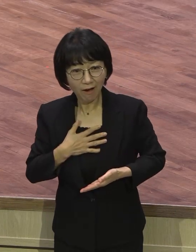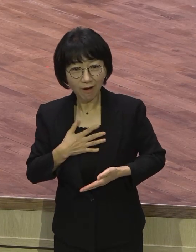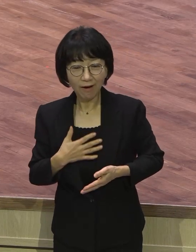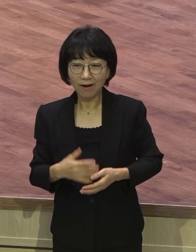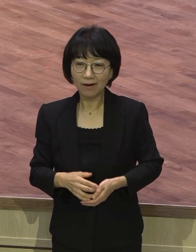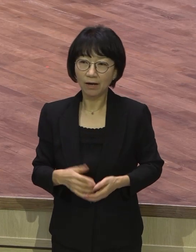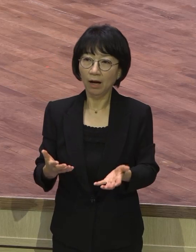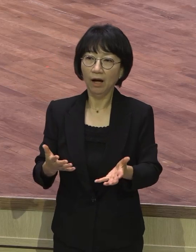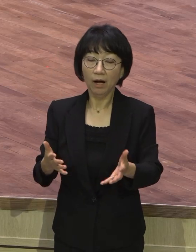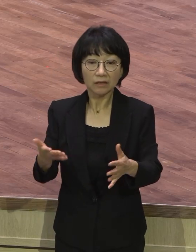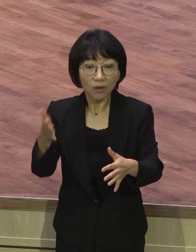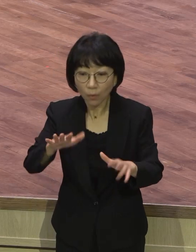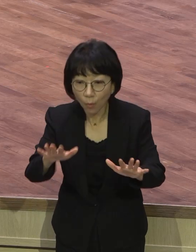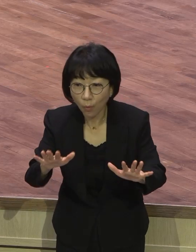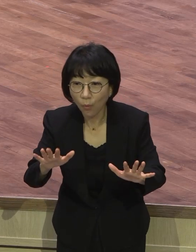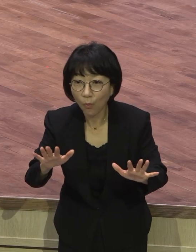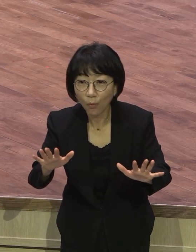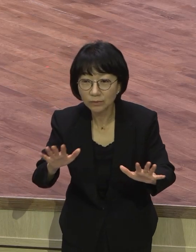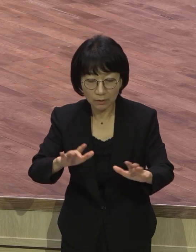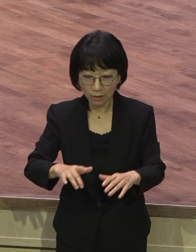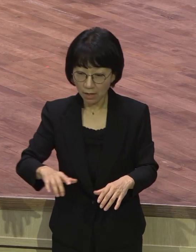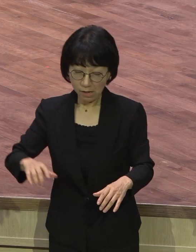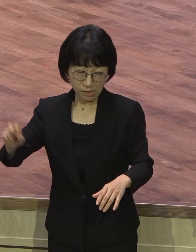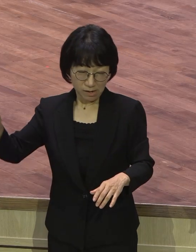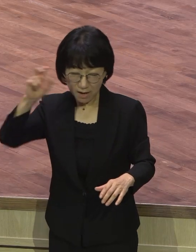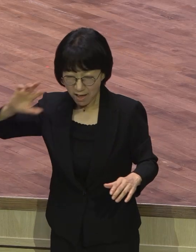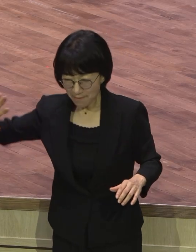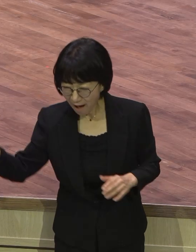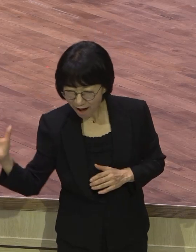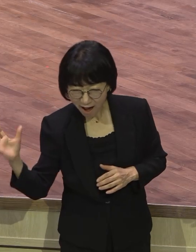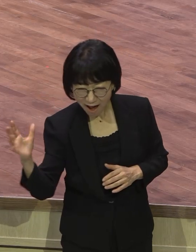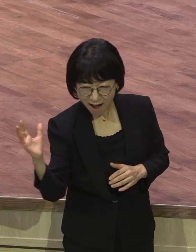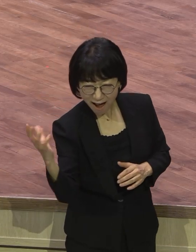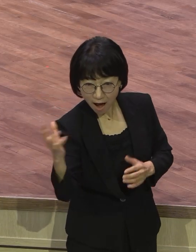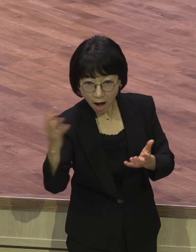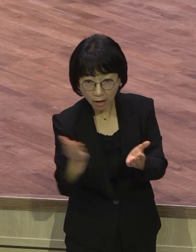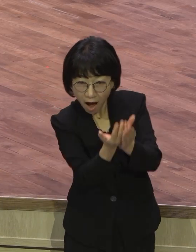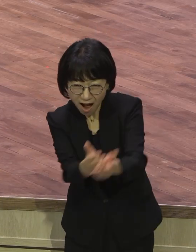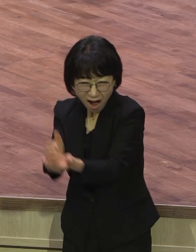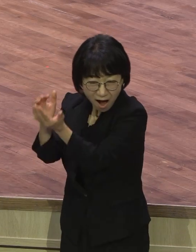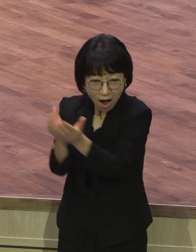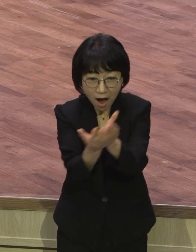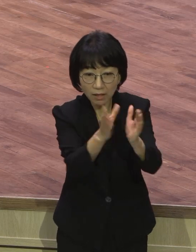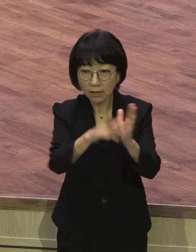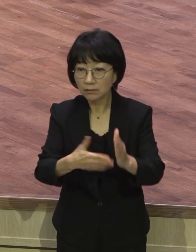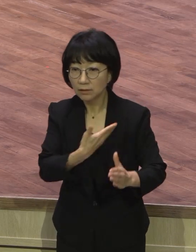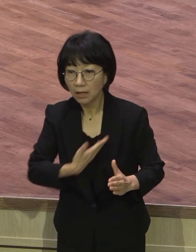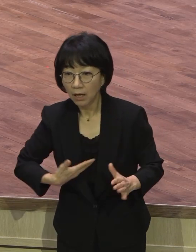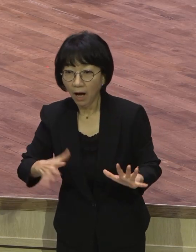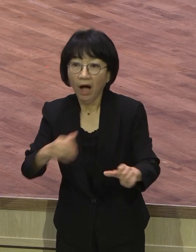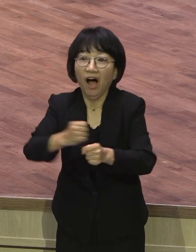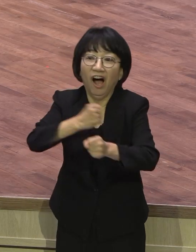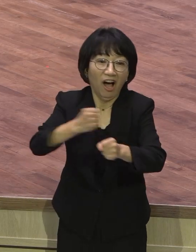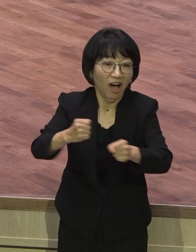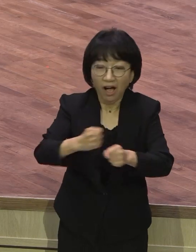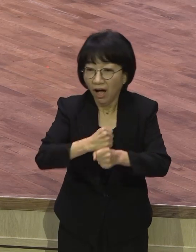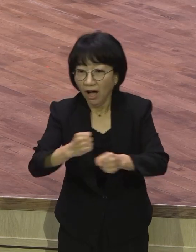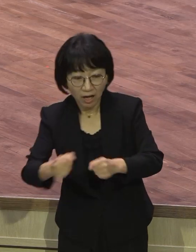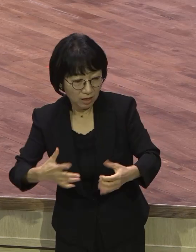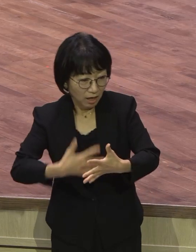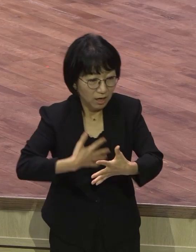그런데 어떻게 해요? 여기 뭐라 그랬습니까? 어찌할 뻔 알지 못하고 무서워 두려워 떨었다고